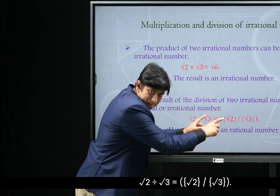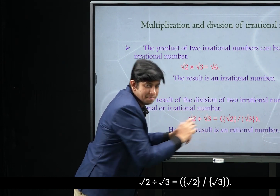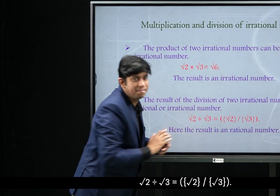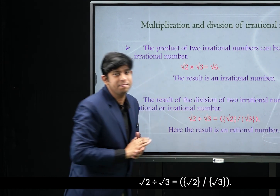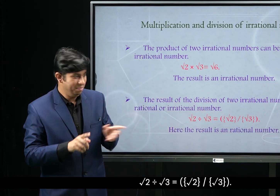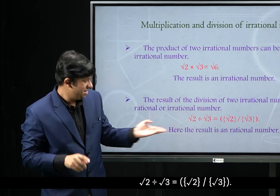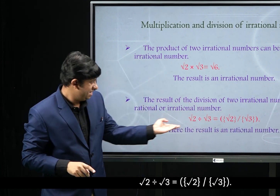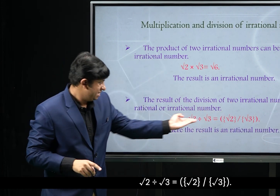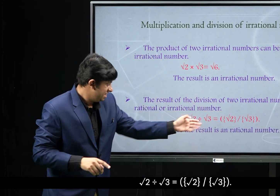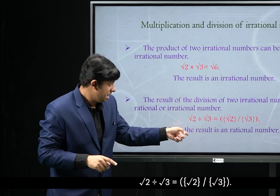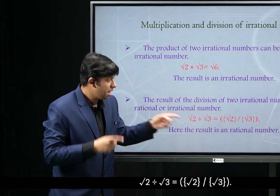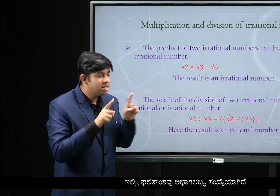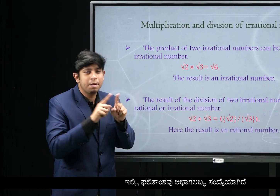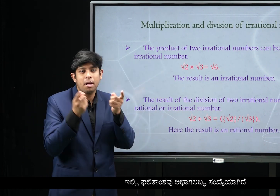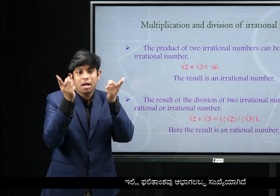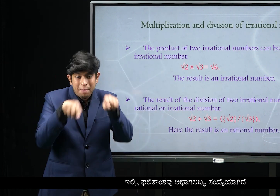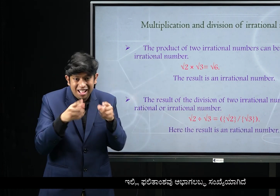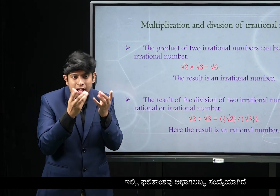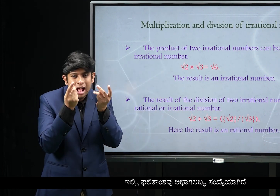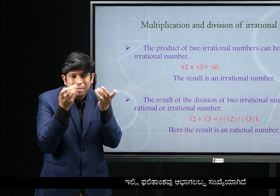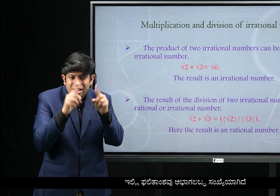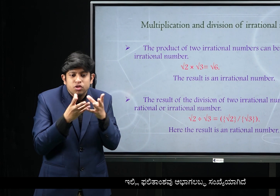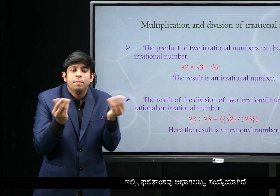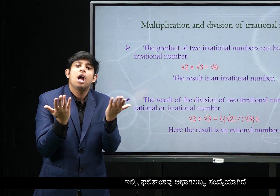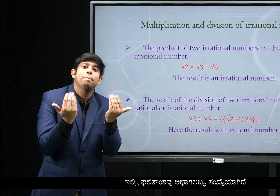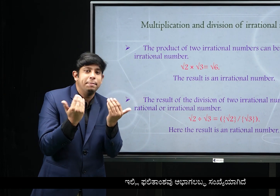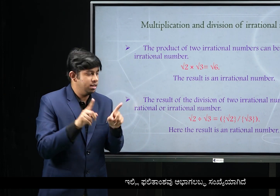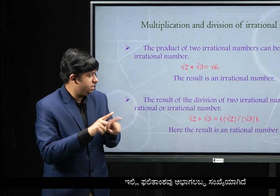ವರ್ಗಮೂಲ 3. ಇಲ್ಲಿ ಫಲಿತಾಂಶವು ಅಭಾಗಲಬ್ಧ ಸಂಖ್ಯೆಯಾಗಿದೆ.